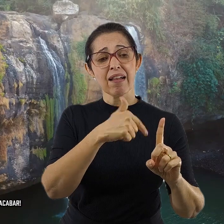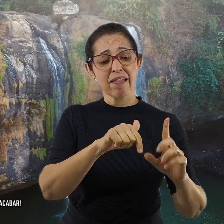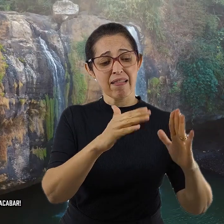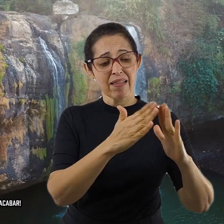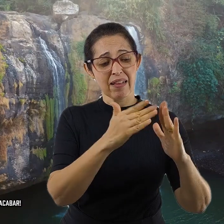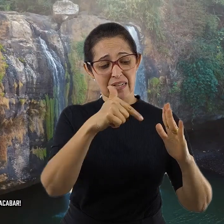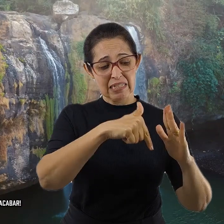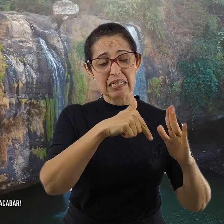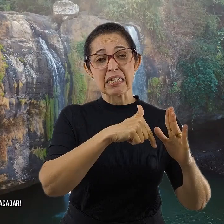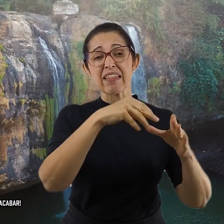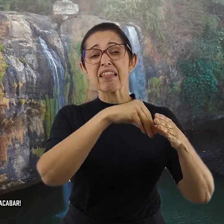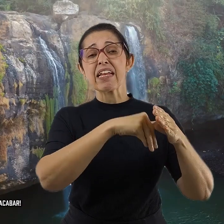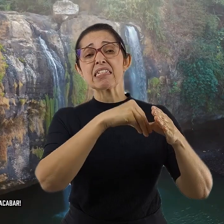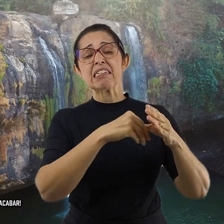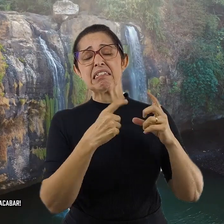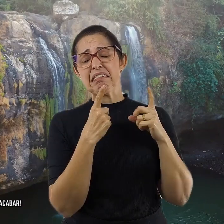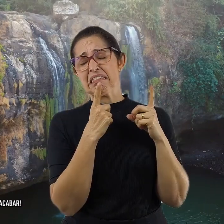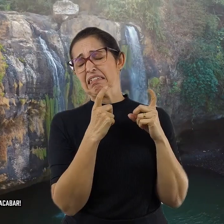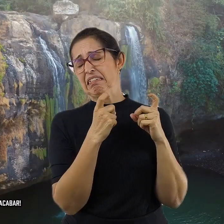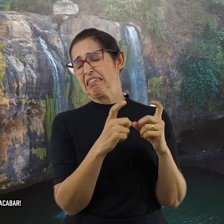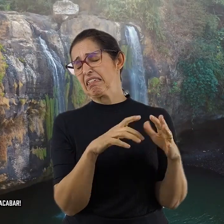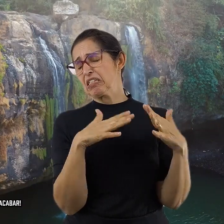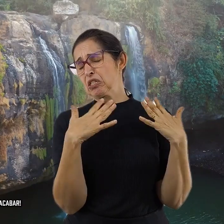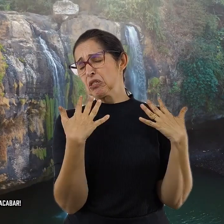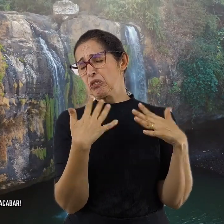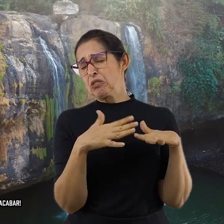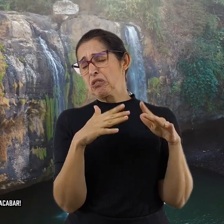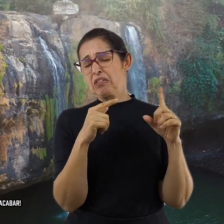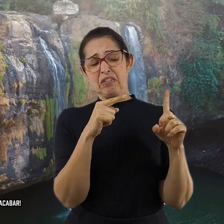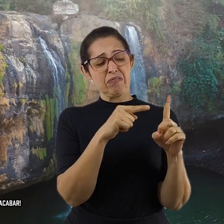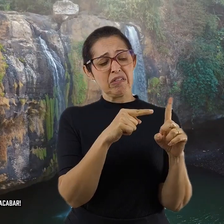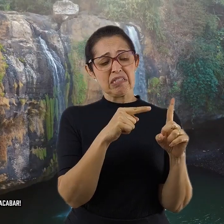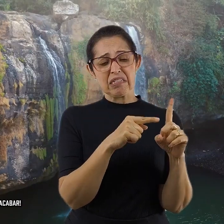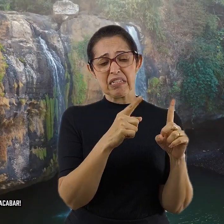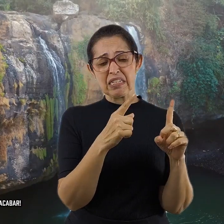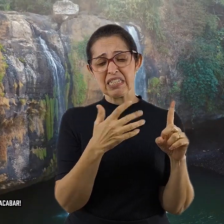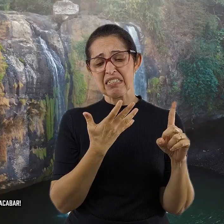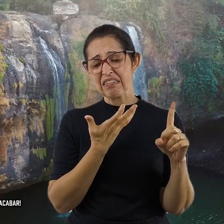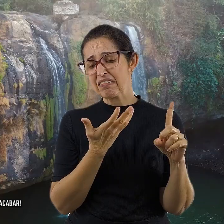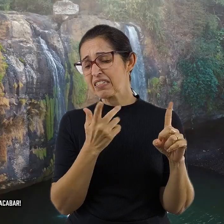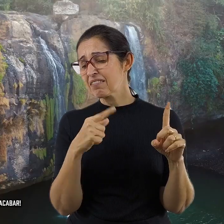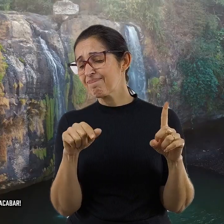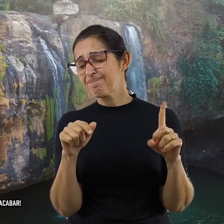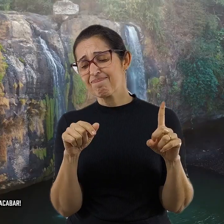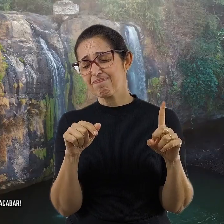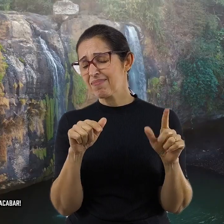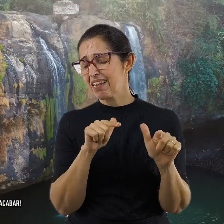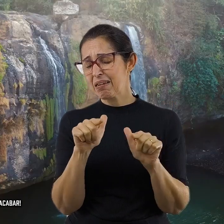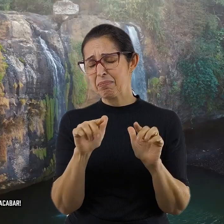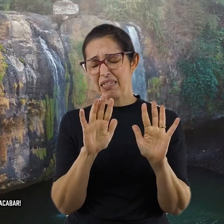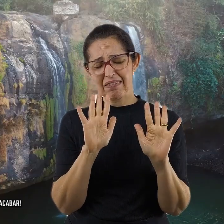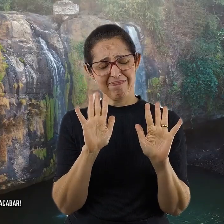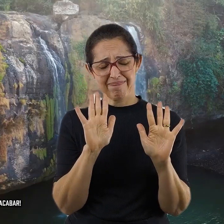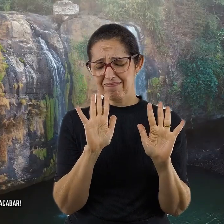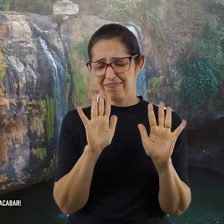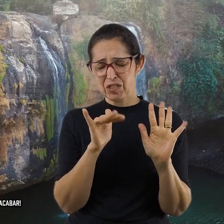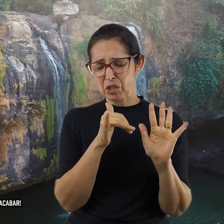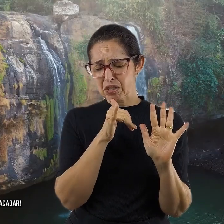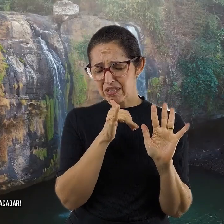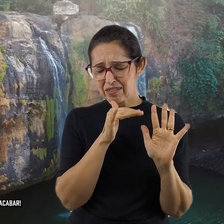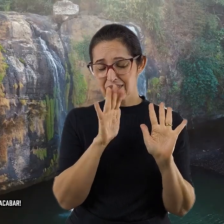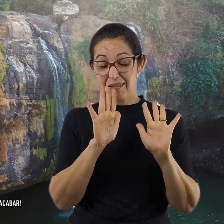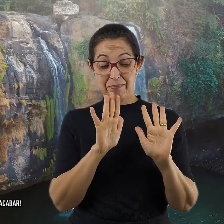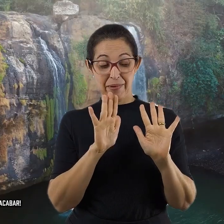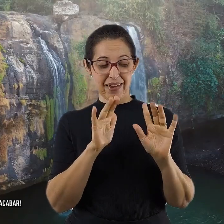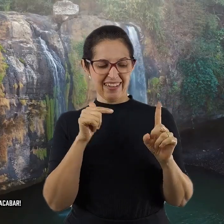uma guerra. Ei lá na raça cante lá na rai. Não sentes ânimo nem para trabalhar. Lá na rai se cante lá na rai. Mas eu te digo, minha filha,